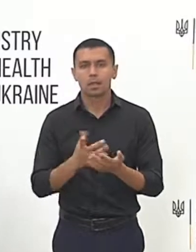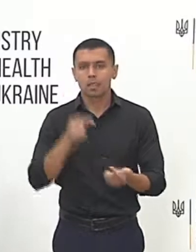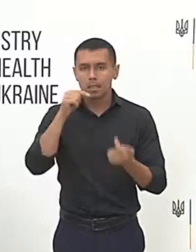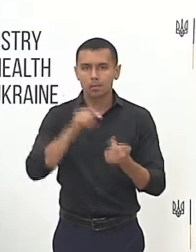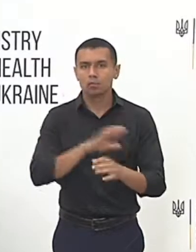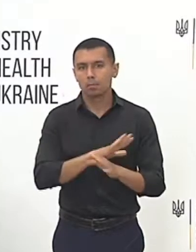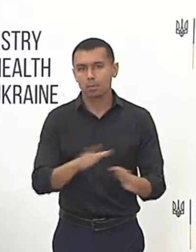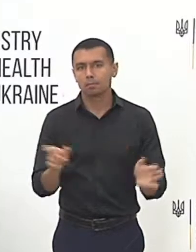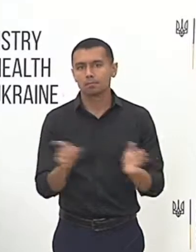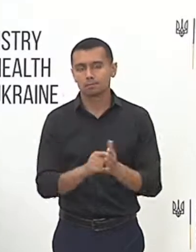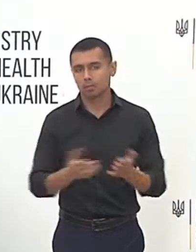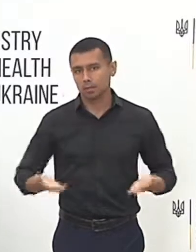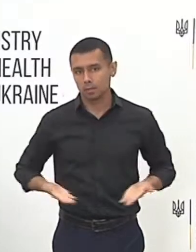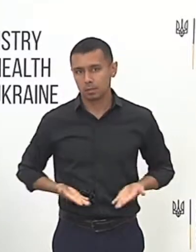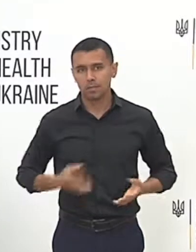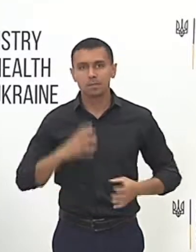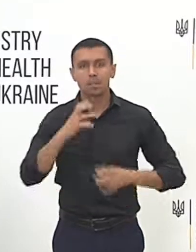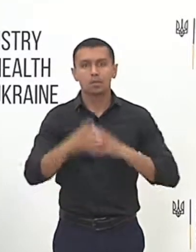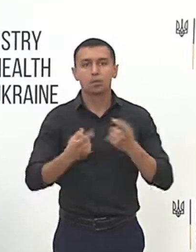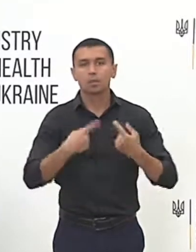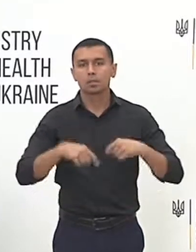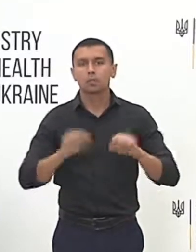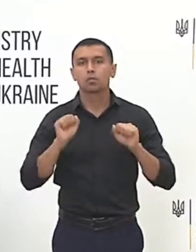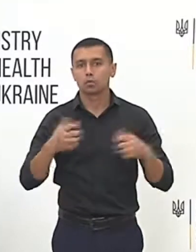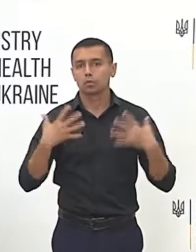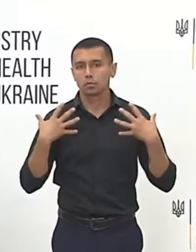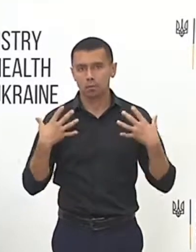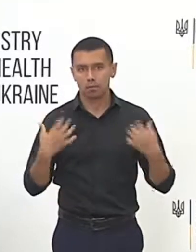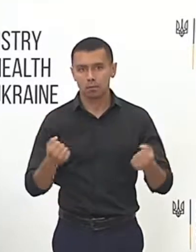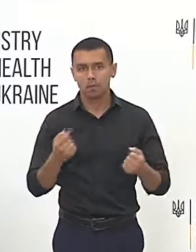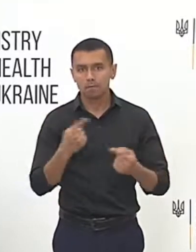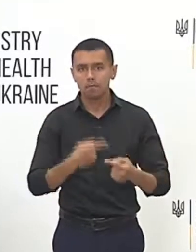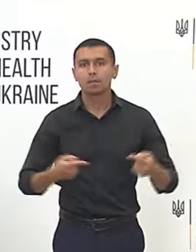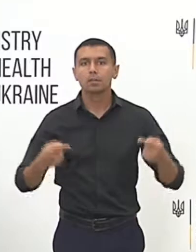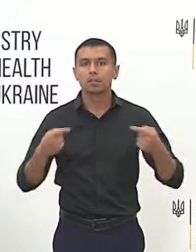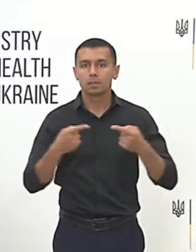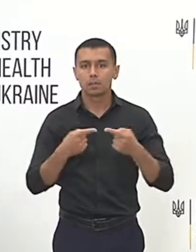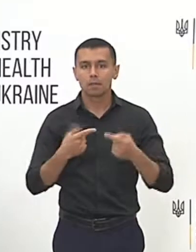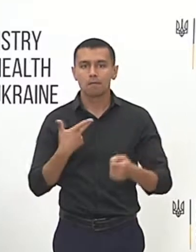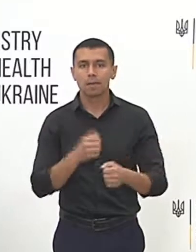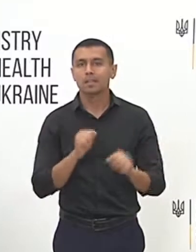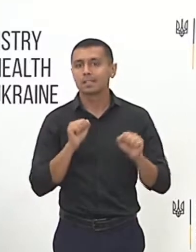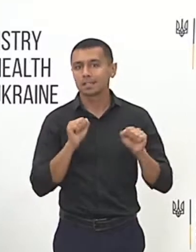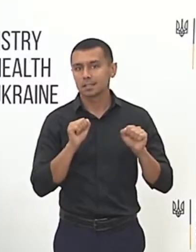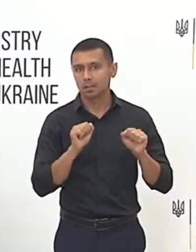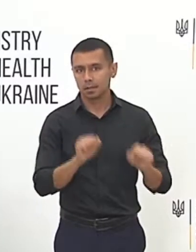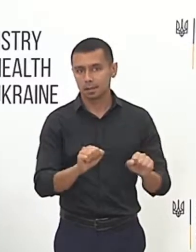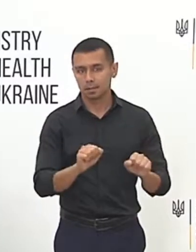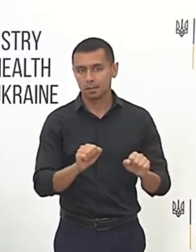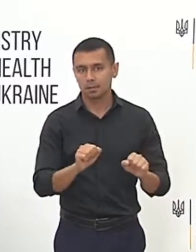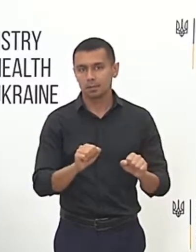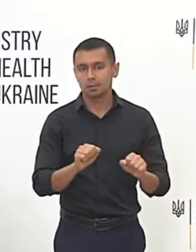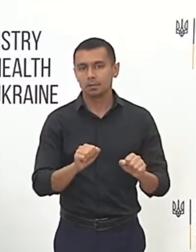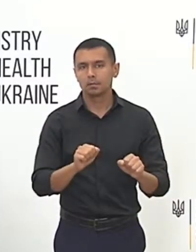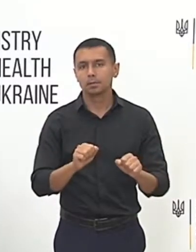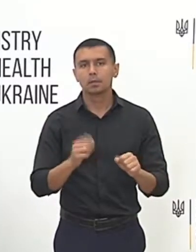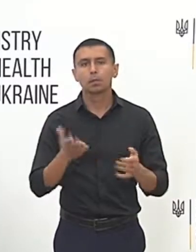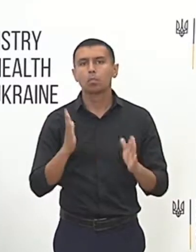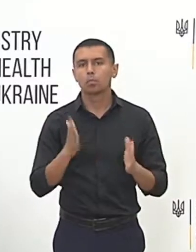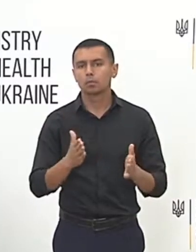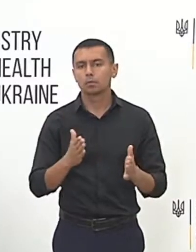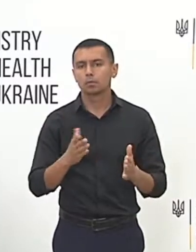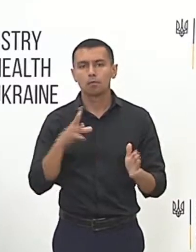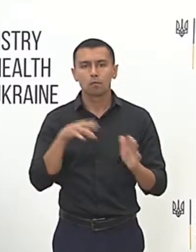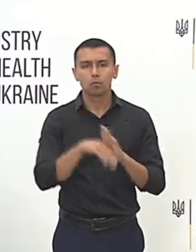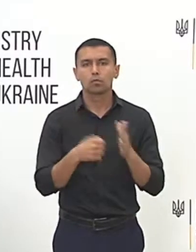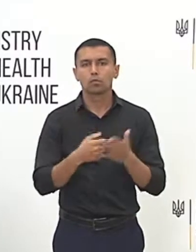несумісними із життям. Всесвітня організація охорони здоров'я визначила вакцини штами, які будуть сходити